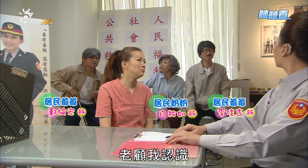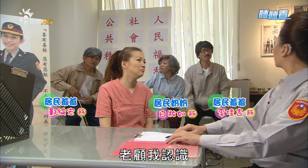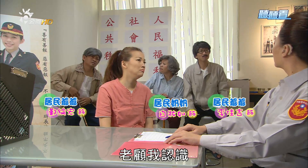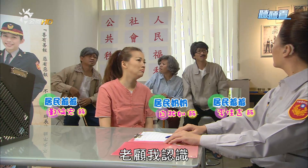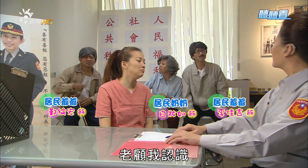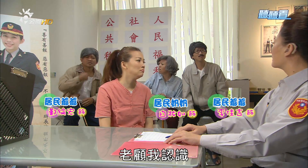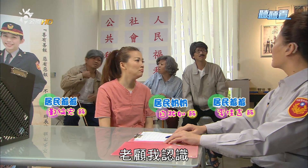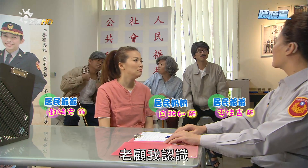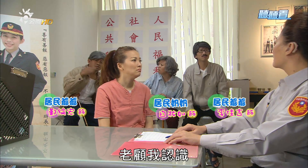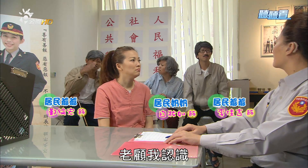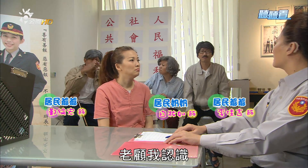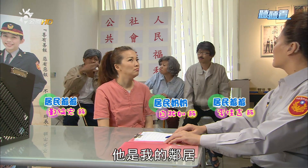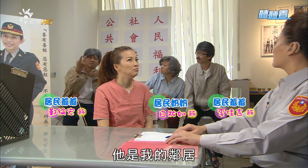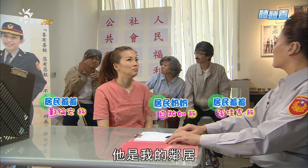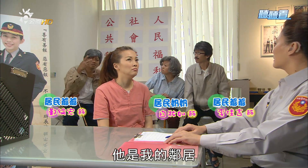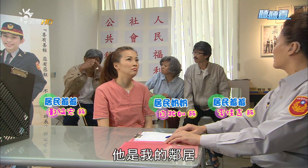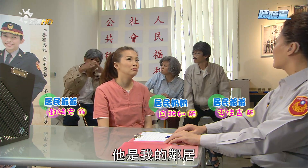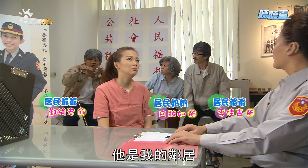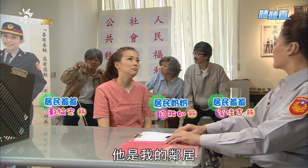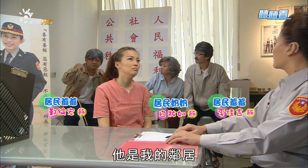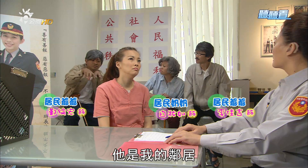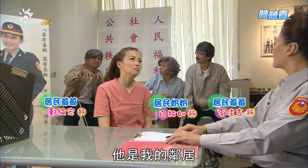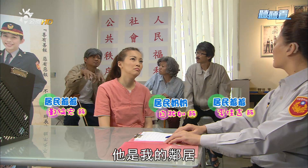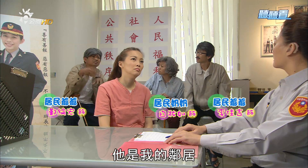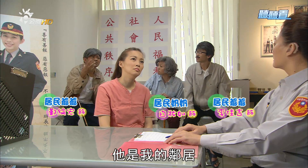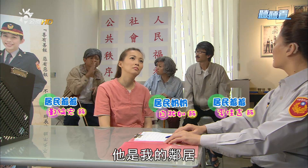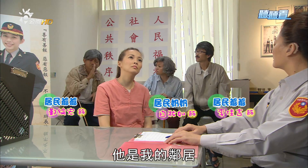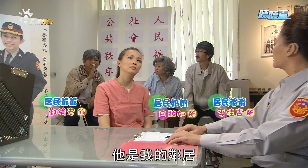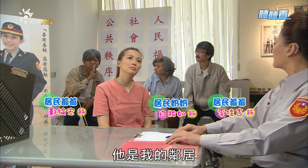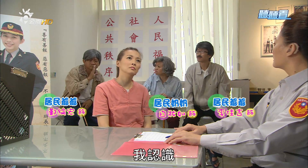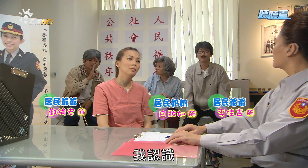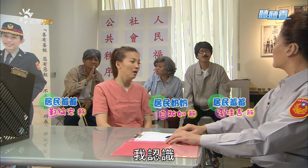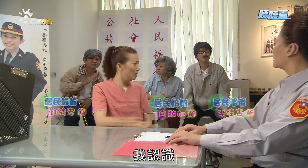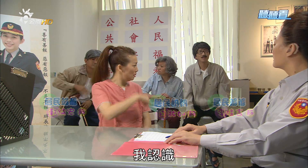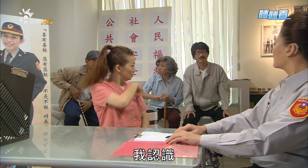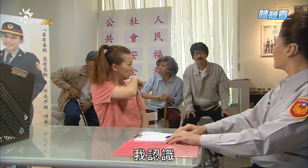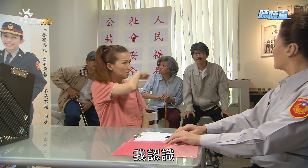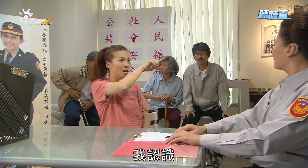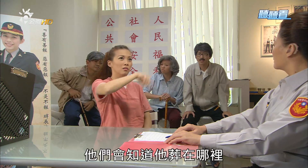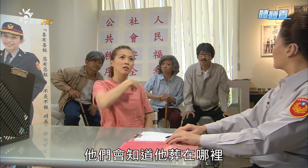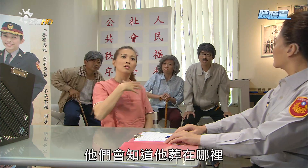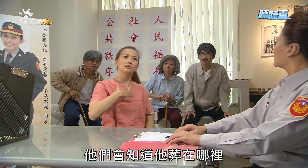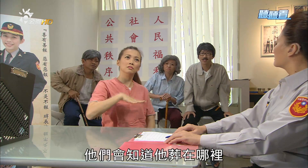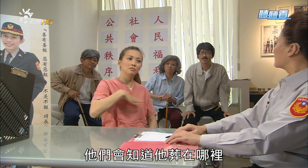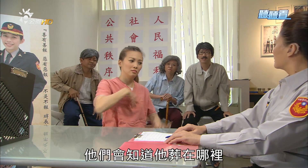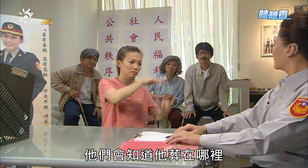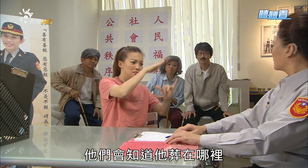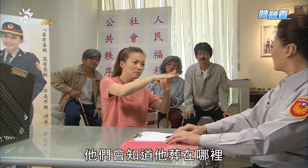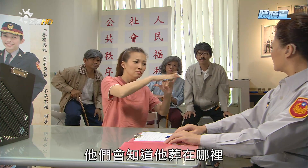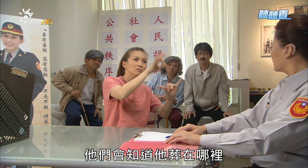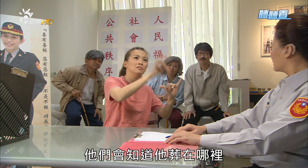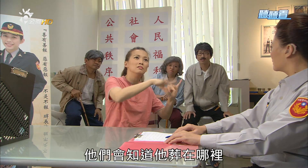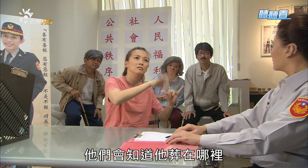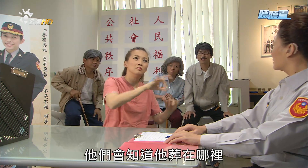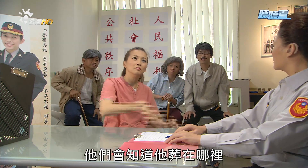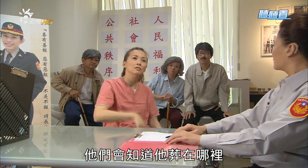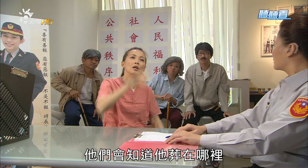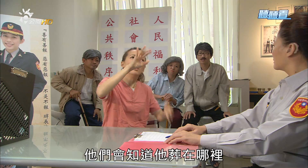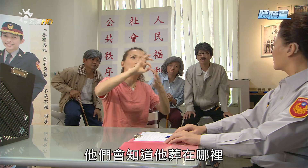识啊。 他是我的邻居，我认识啊。 他们会知道他葬在哪里，